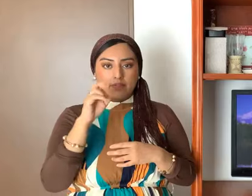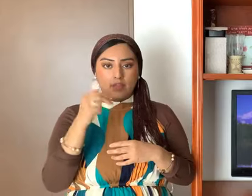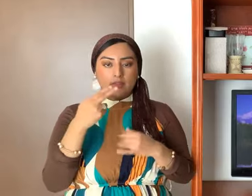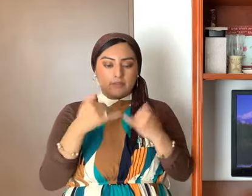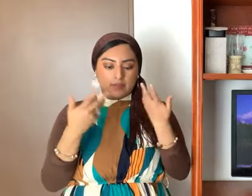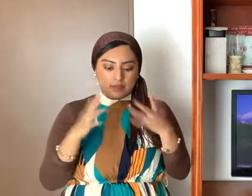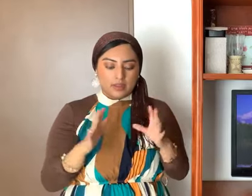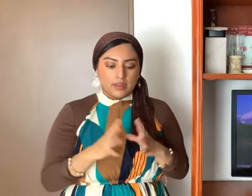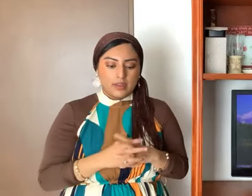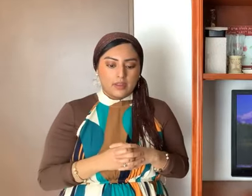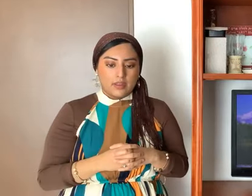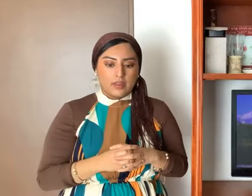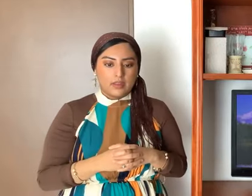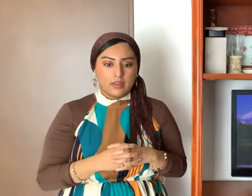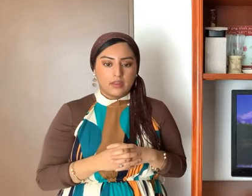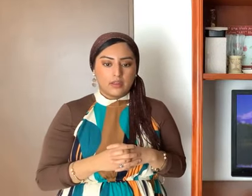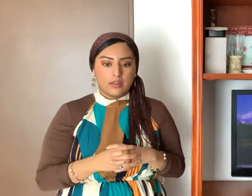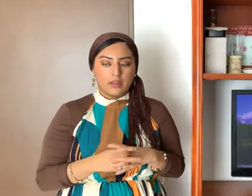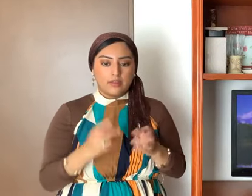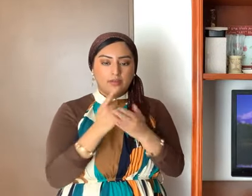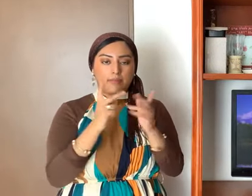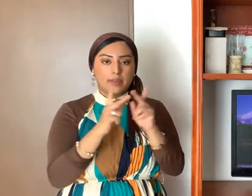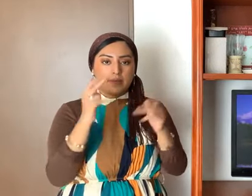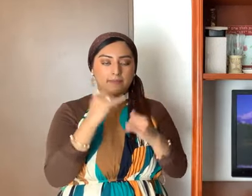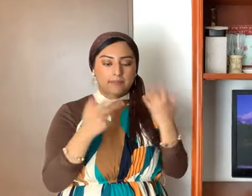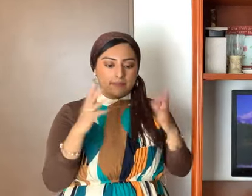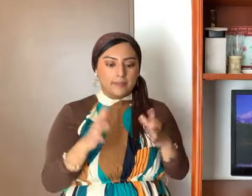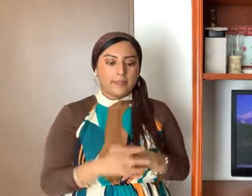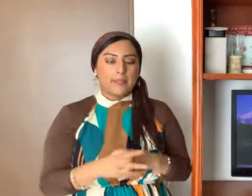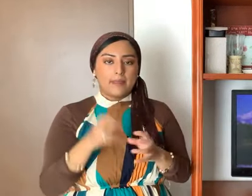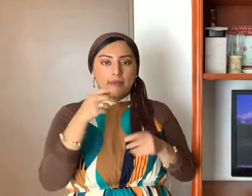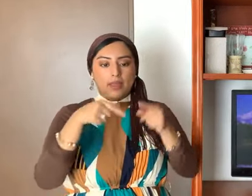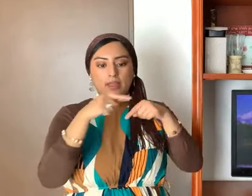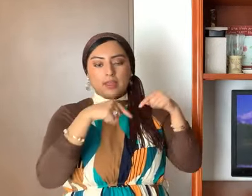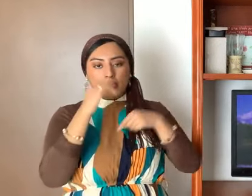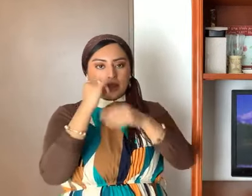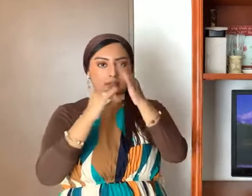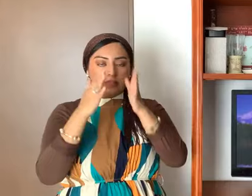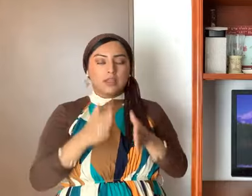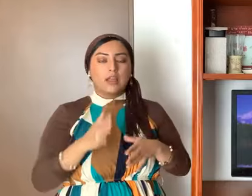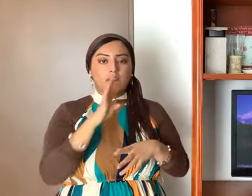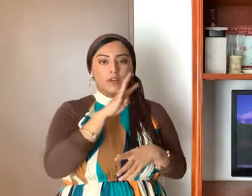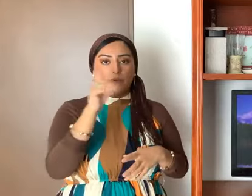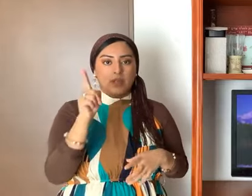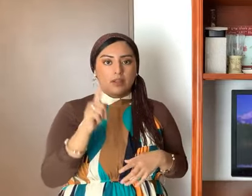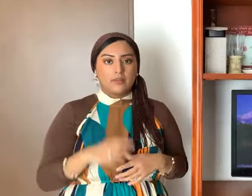esto terminamos la Parashá, amados aquí. Vamos a regresar a Isaías 41.